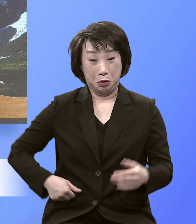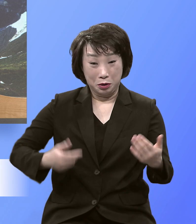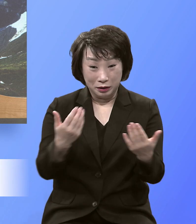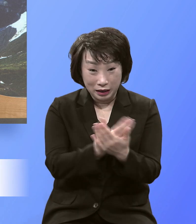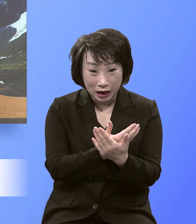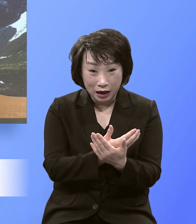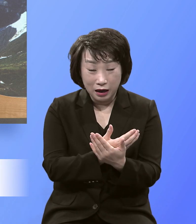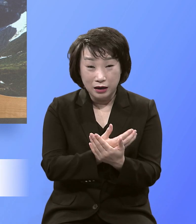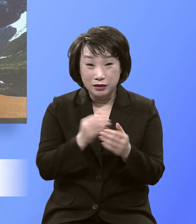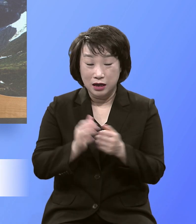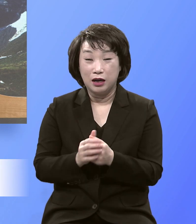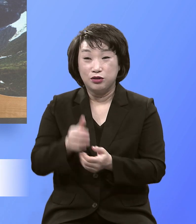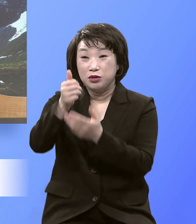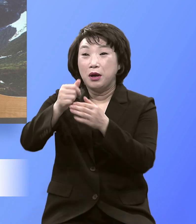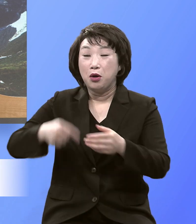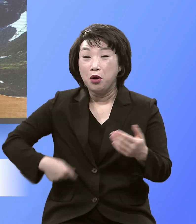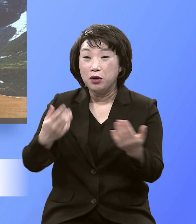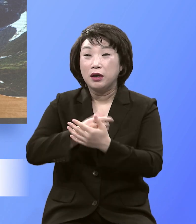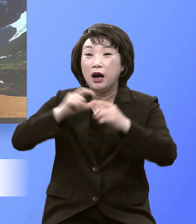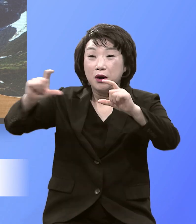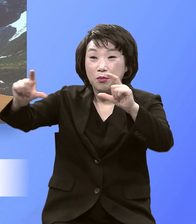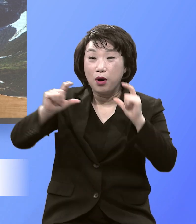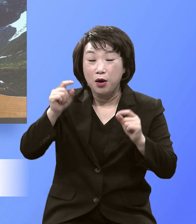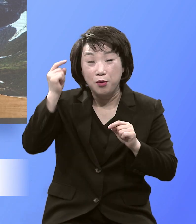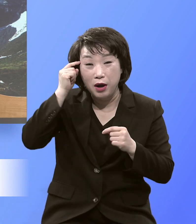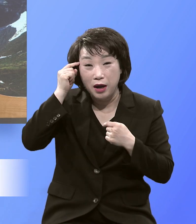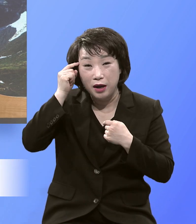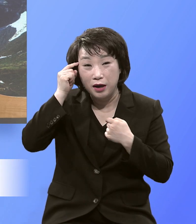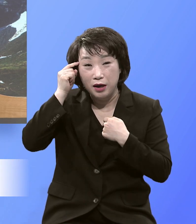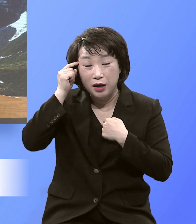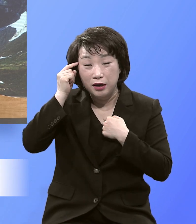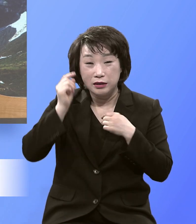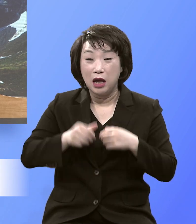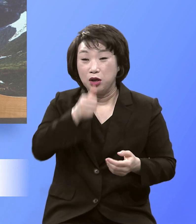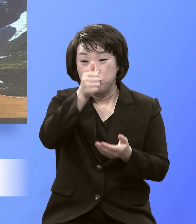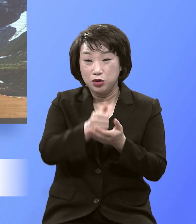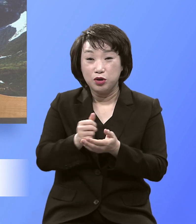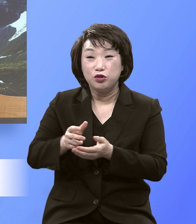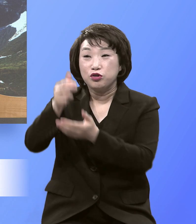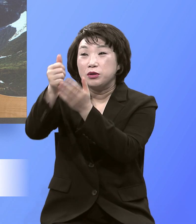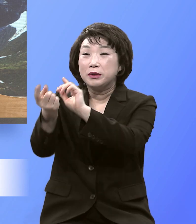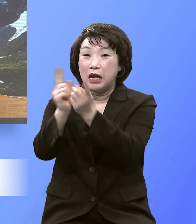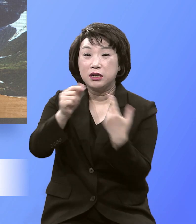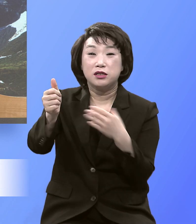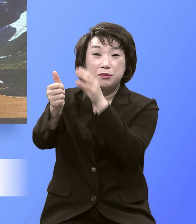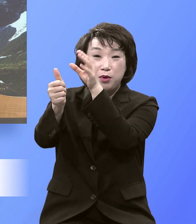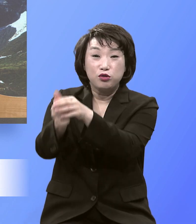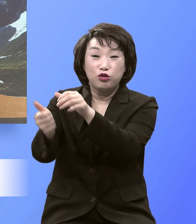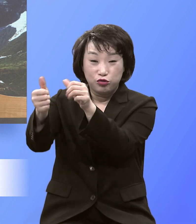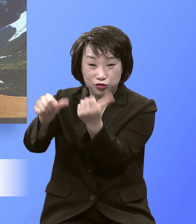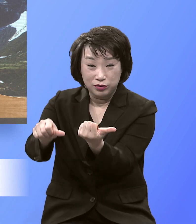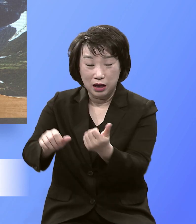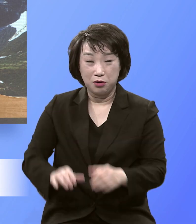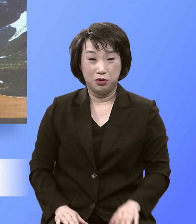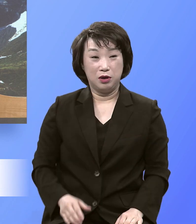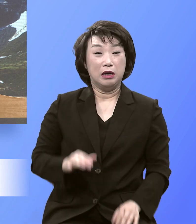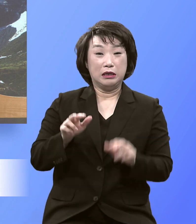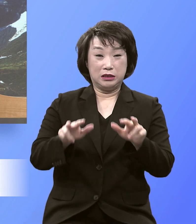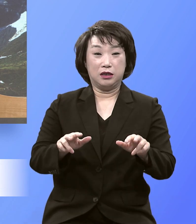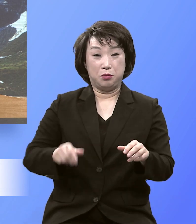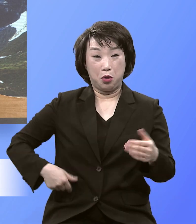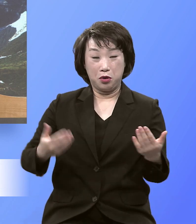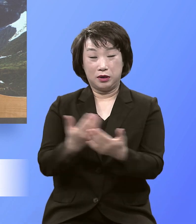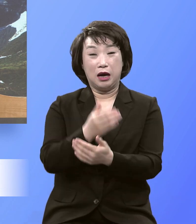회개하라, 주님이 회개하라 소리는 자기가 짊어지고 죽겠다는 거예요. 오늘날 회개하라 소리는 예수가 내